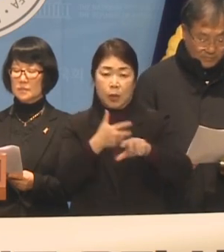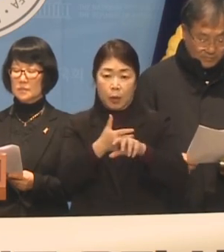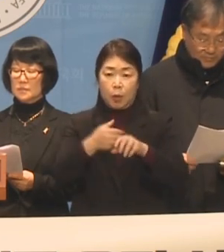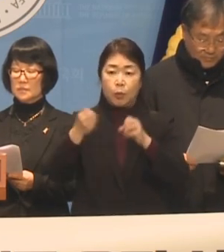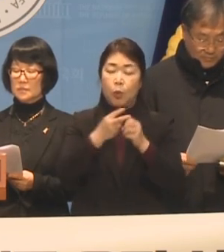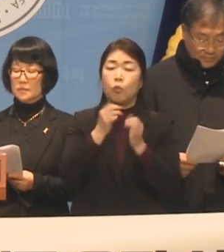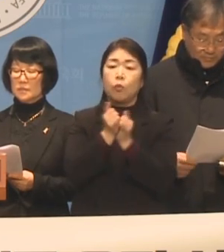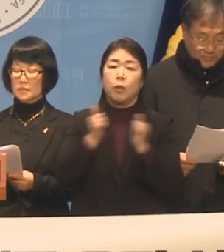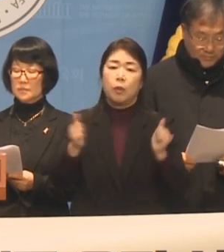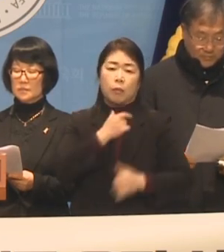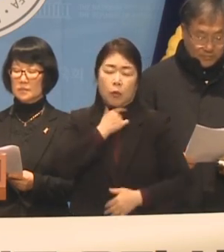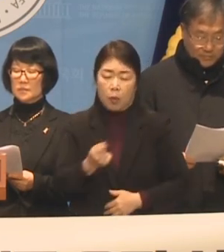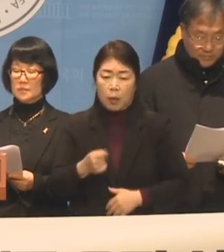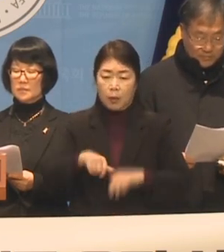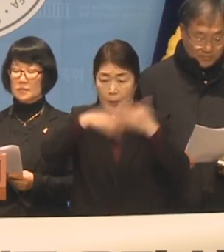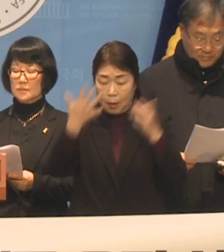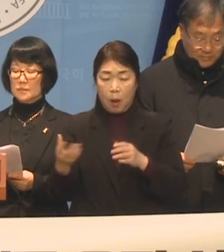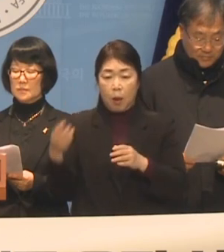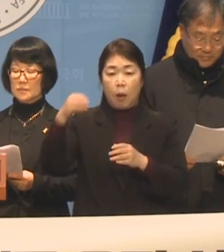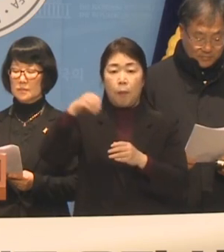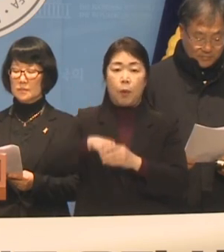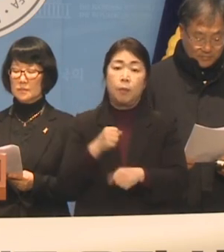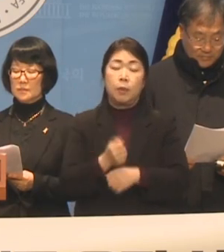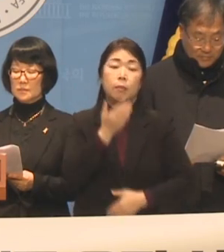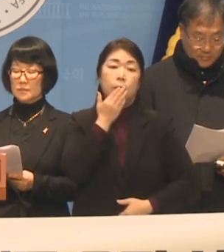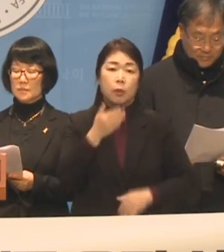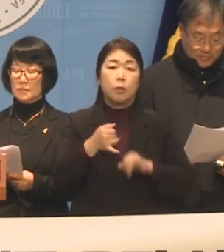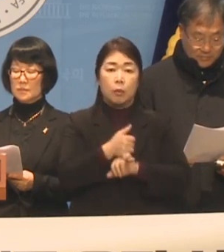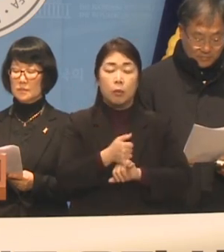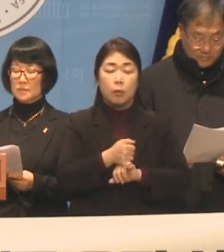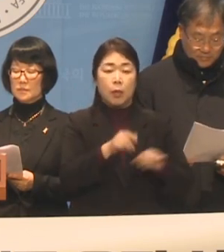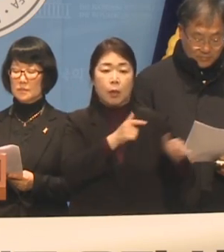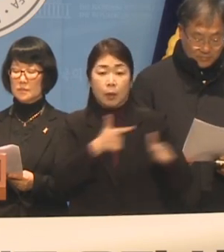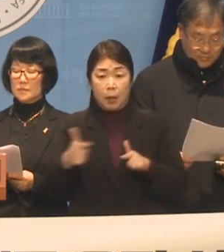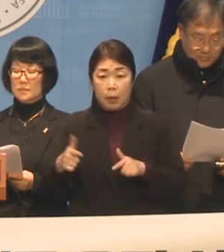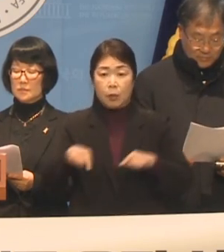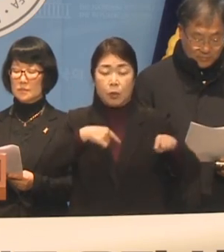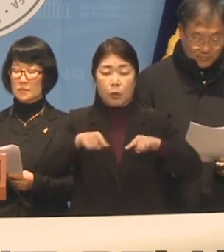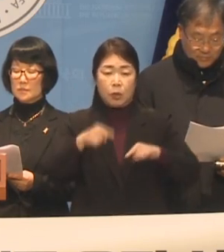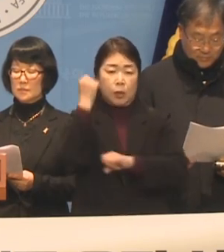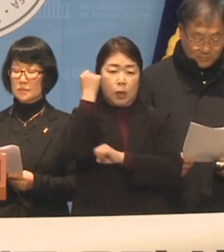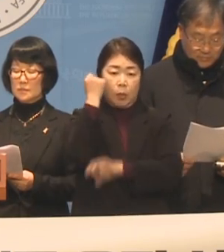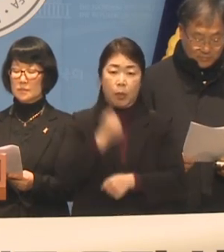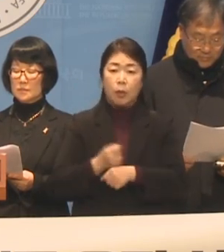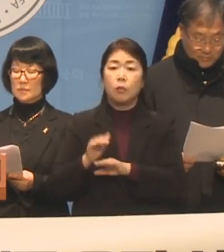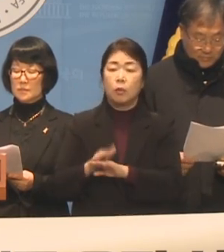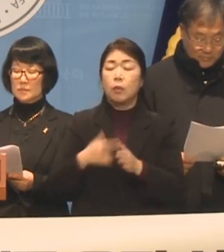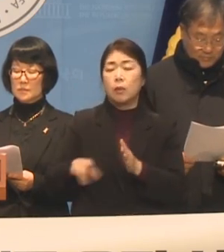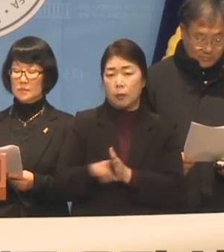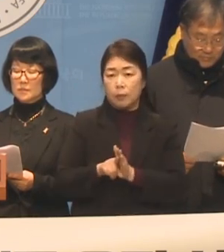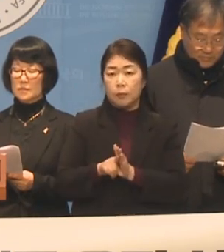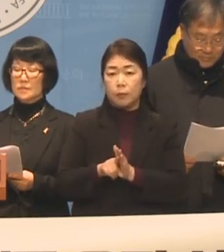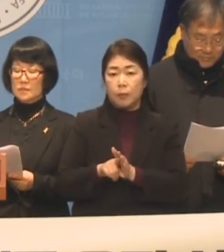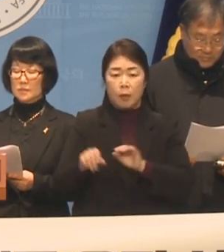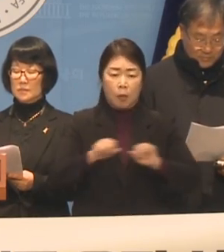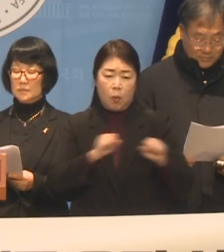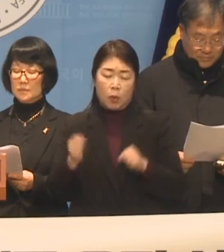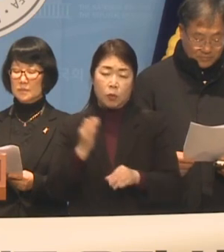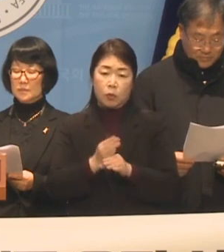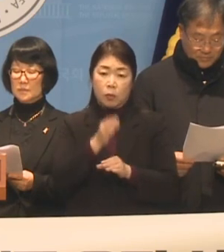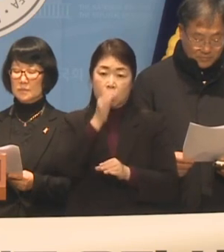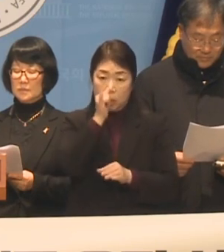반영하는 다양성의 정치, 연합정치를 정착시키기 위해 활동하고 있는 시민사회 각계